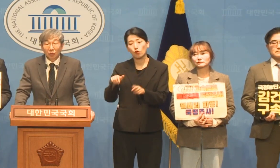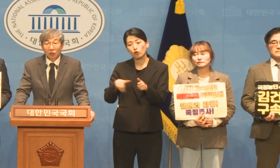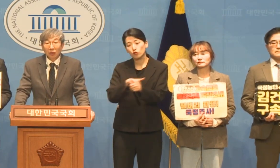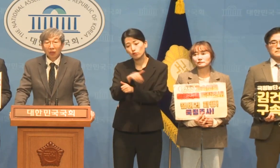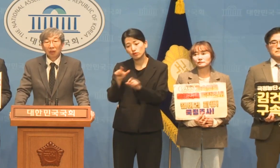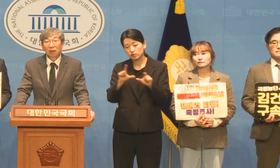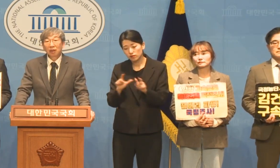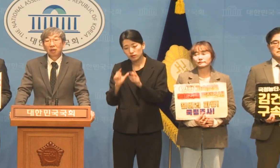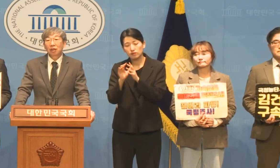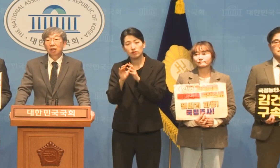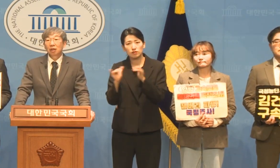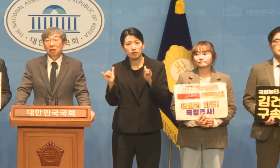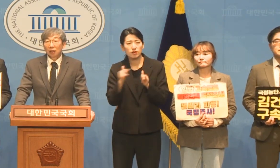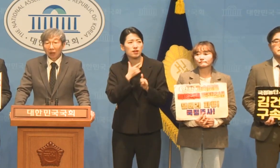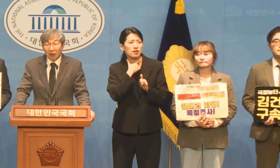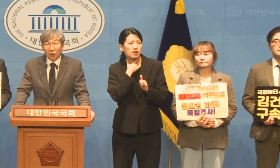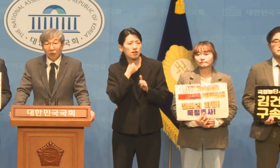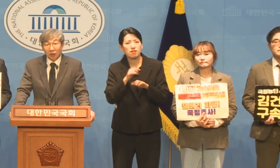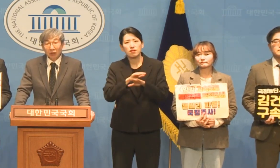조속히